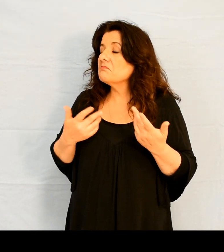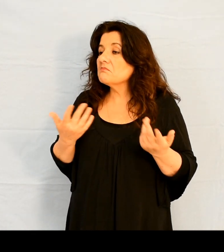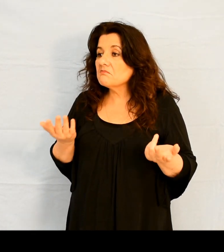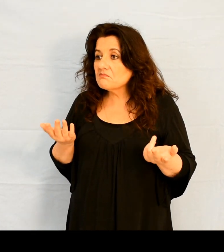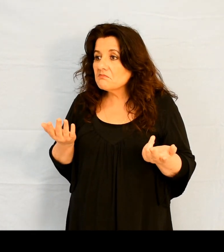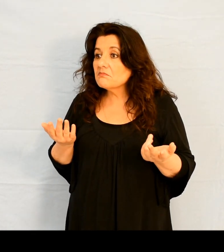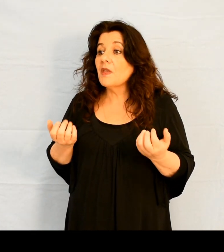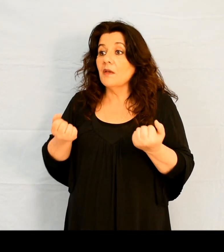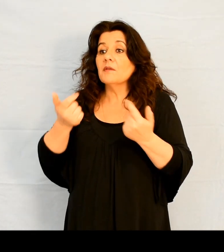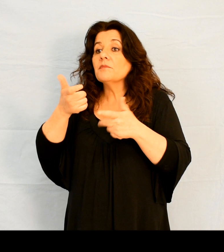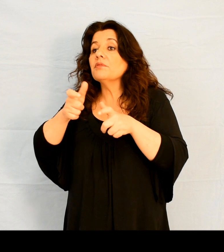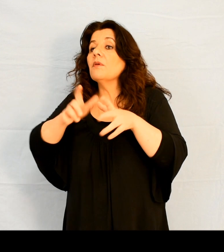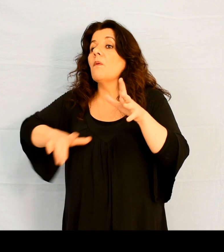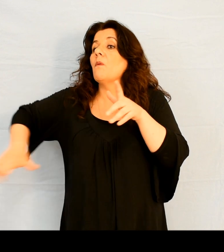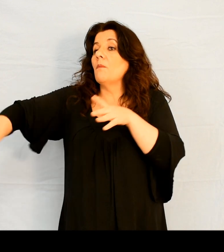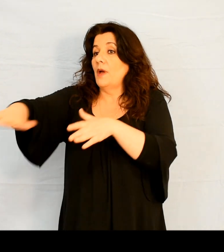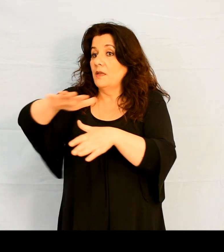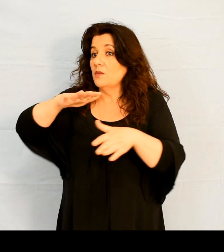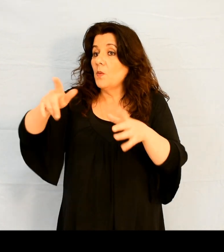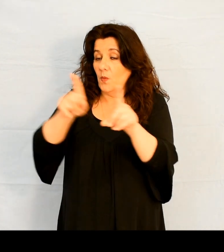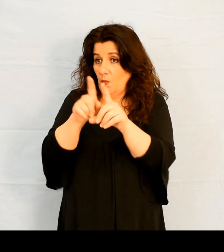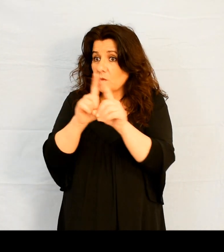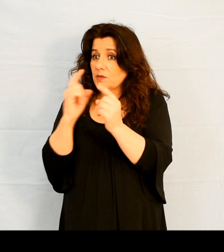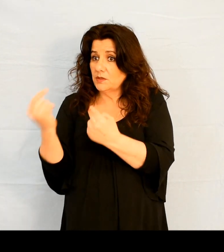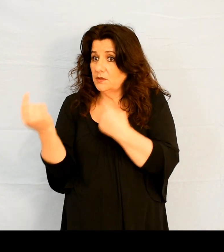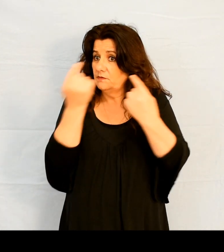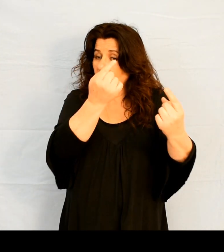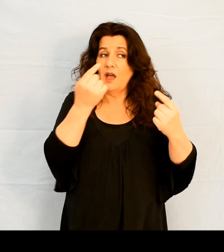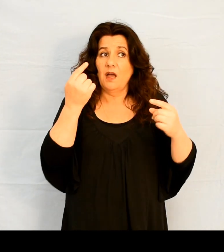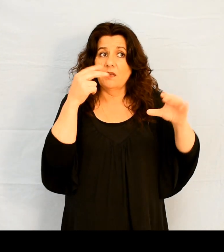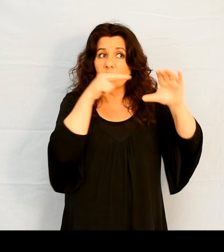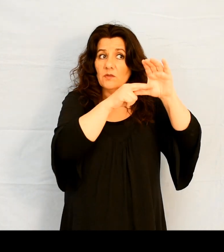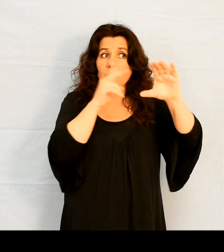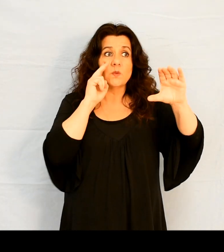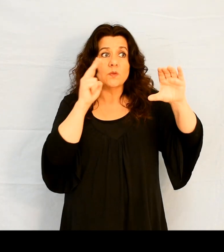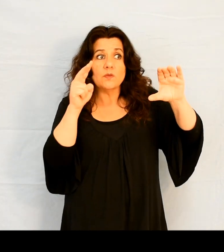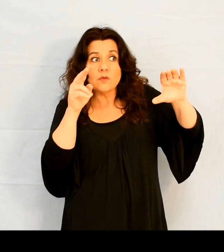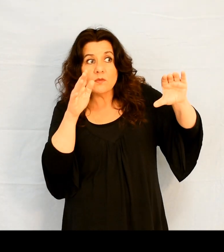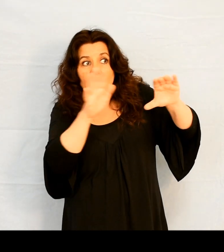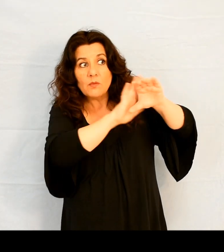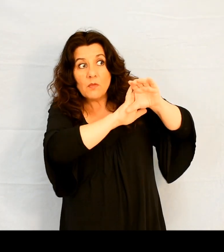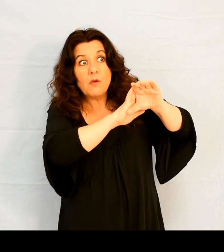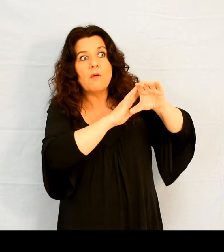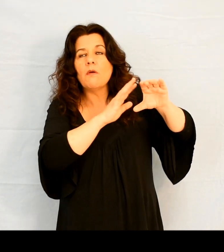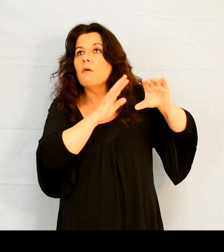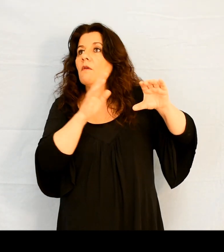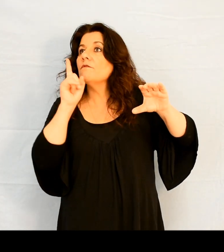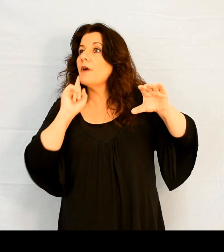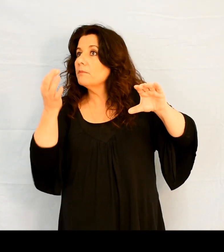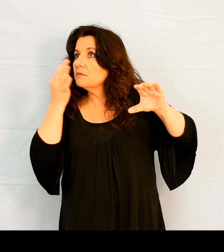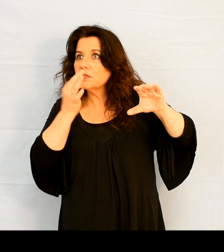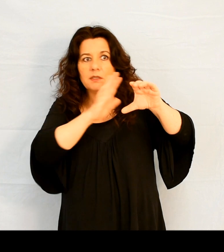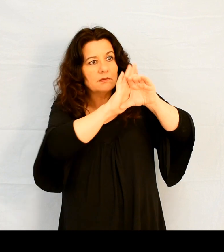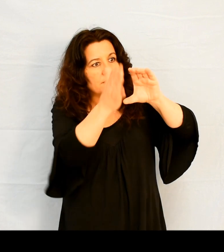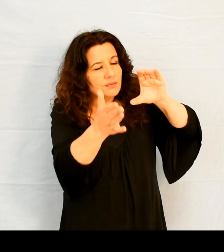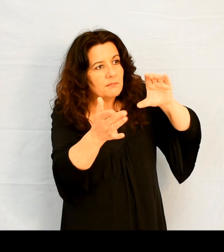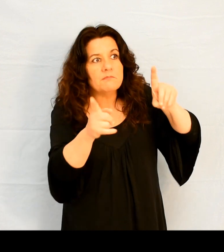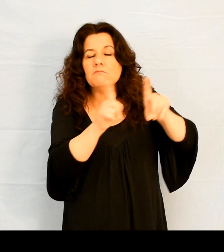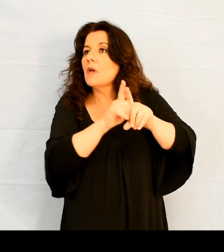Quelques-uns de nos compagnons sont allés au tombeau. Ils ont trouvé les choses comme les femmes l'avaient dit, mais lui, ils ne l'ont pas